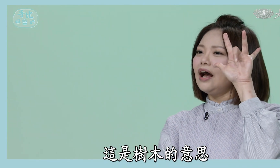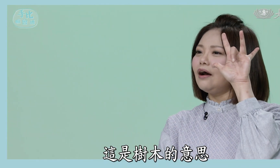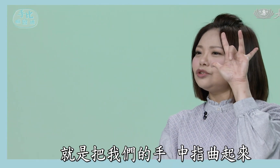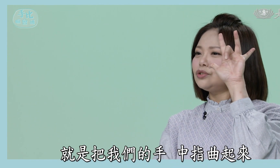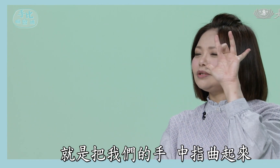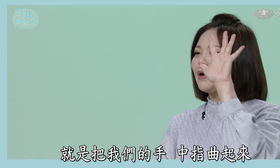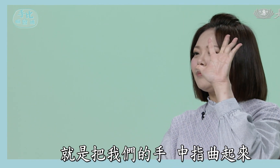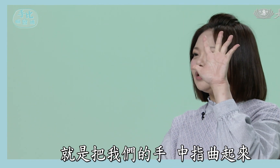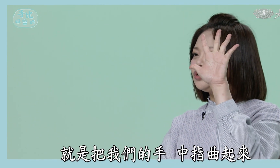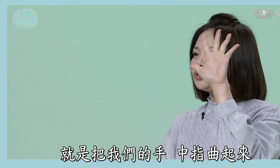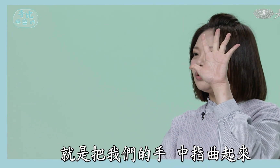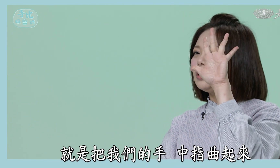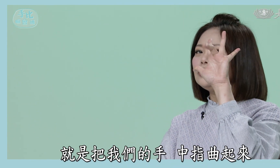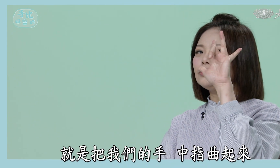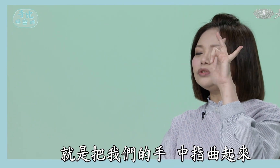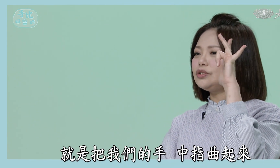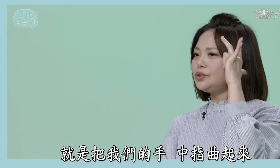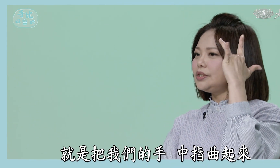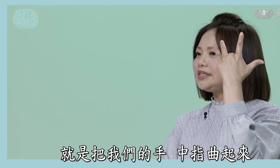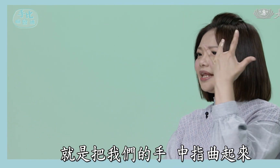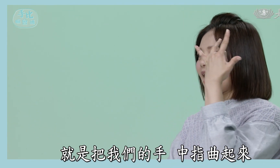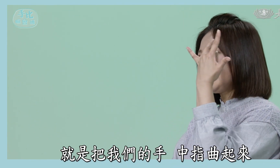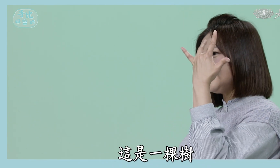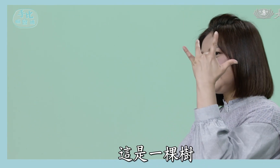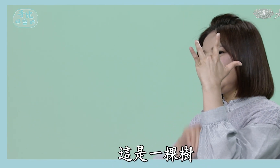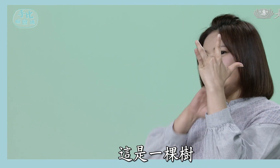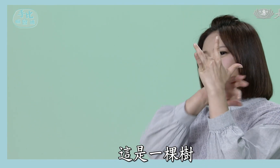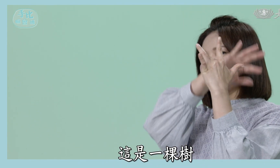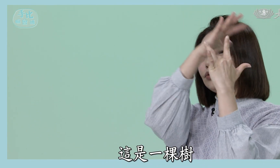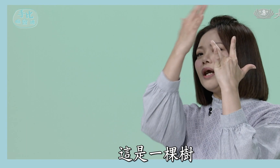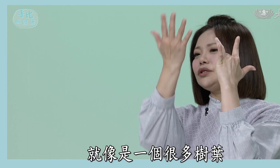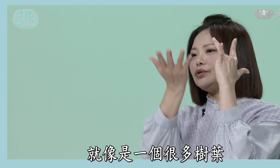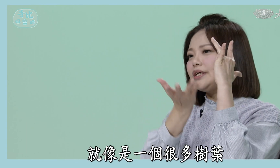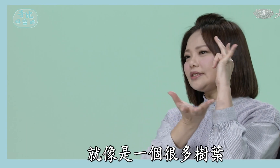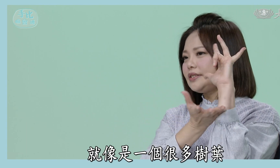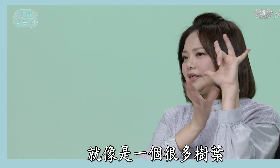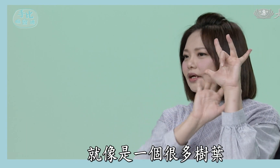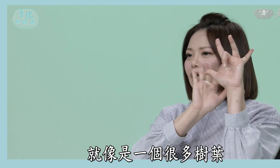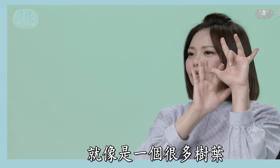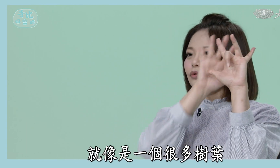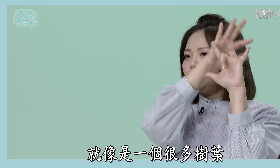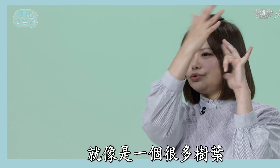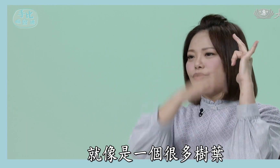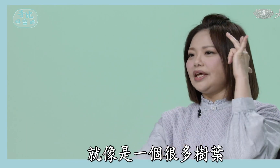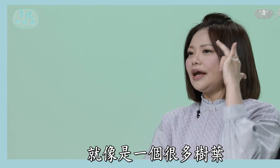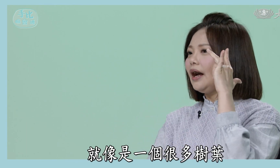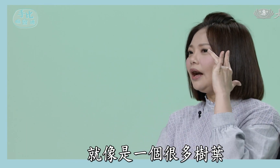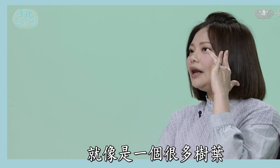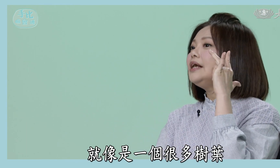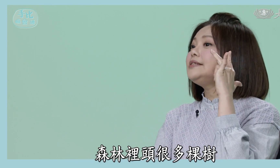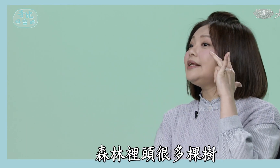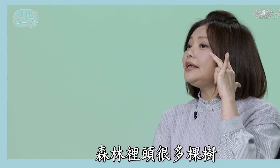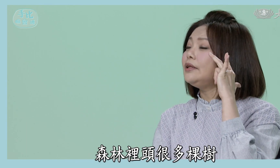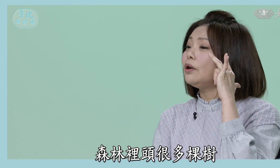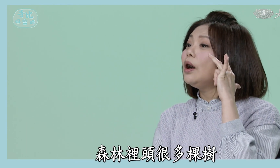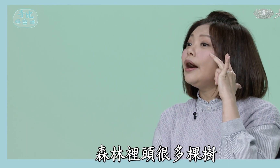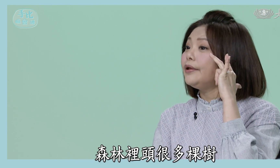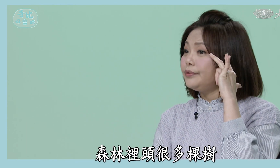就是把我们的手中指屈起来，这是一棵树，就像是一个很多树叶哈。森林头很多